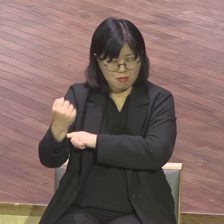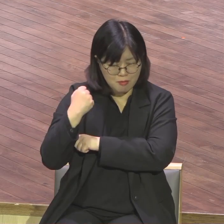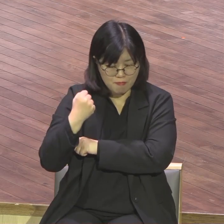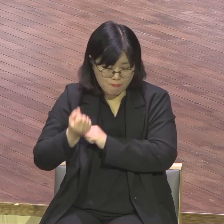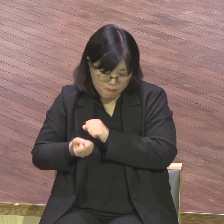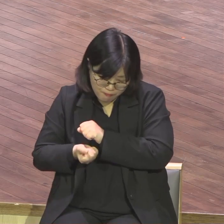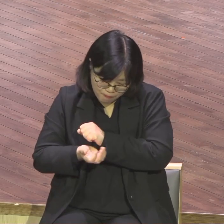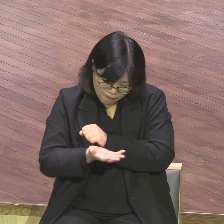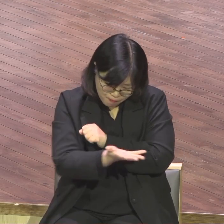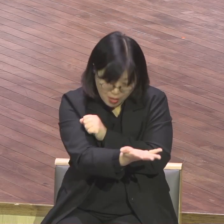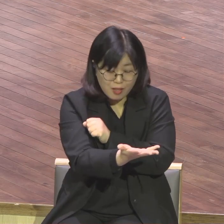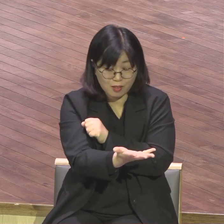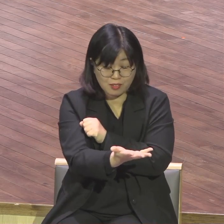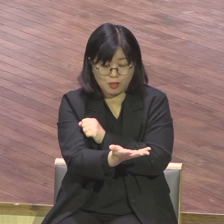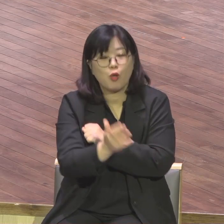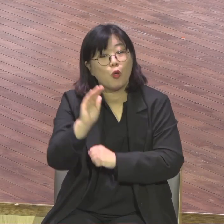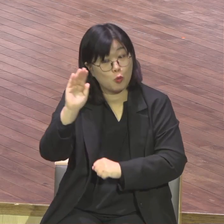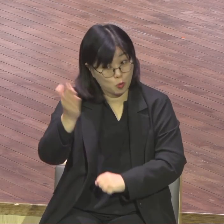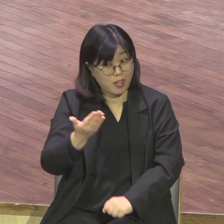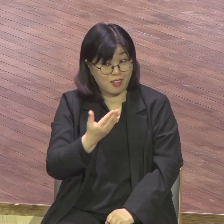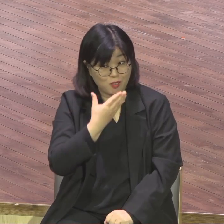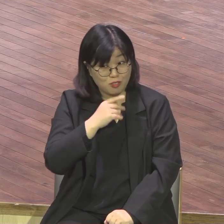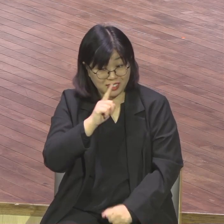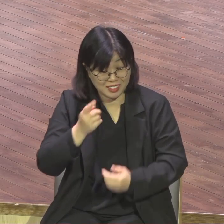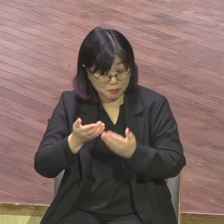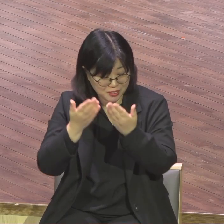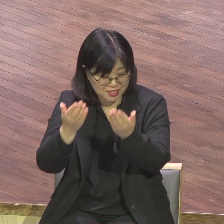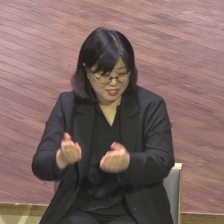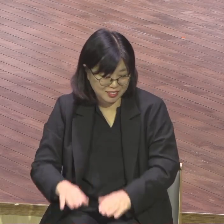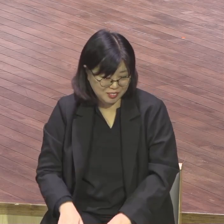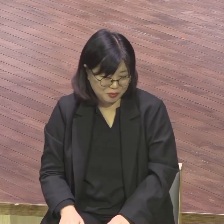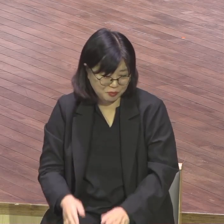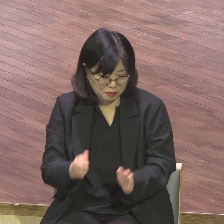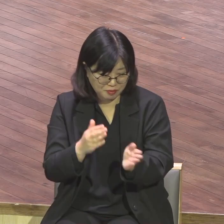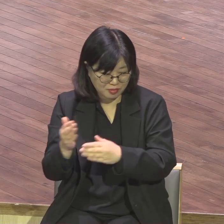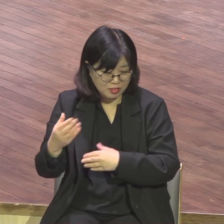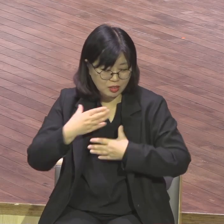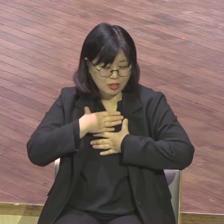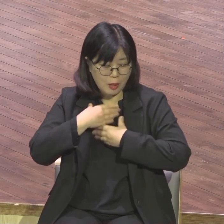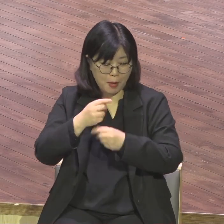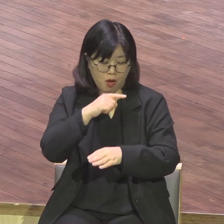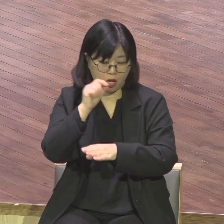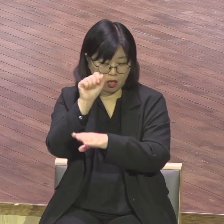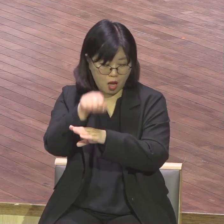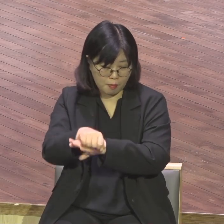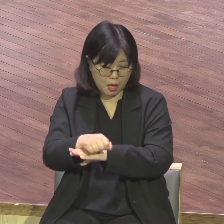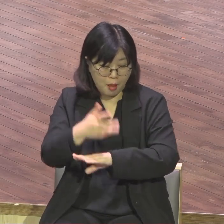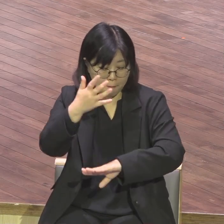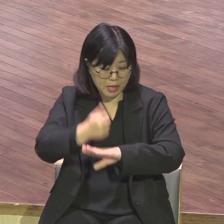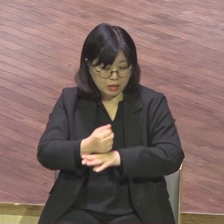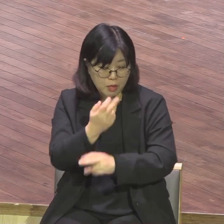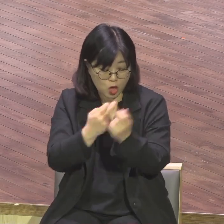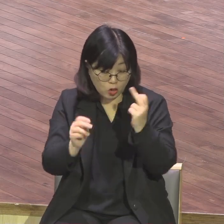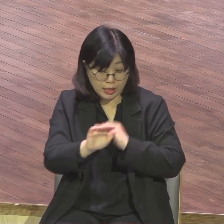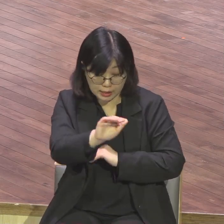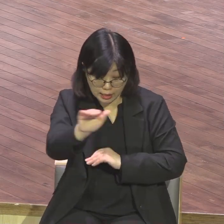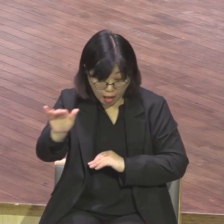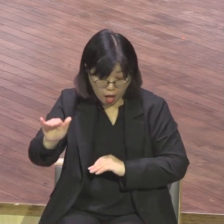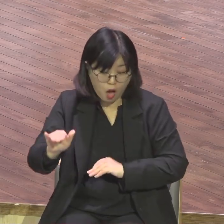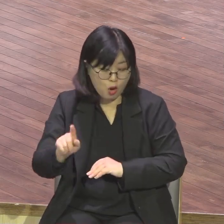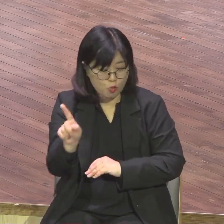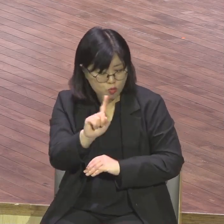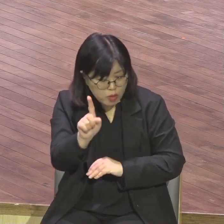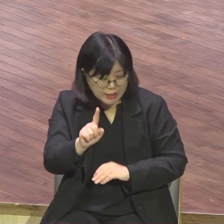나가시기를 주님으로 축복합니다. 두 번째로 평강의 열매입니다. 8절 봅니다. 끝으로 형제들아